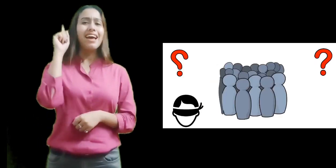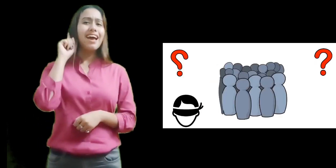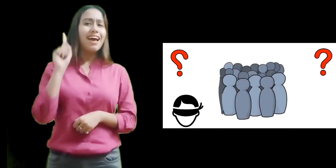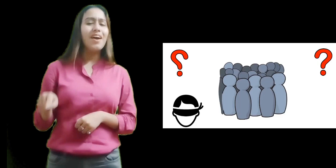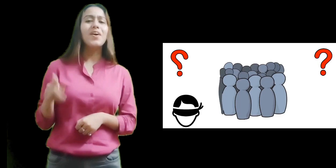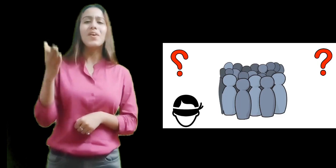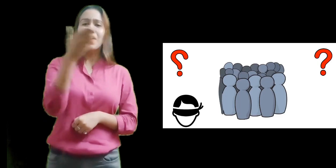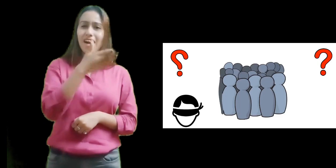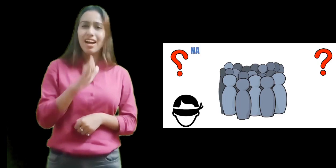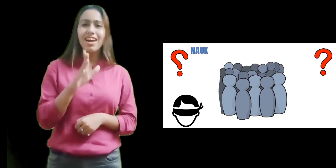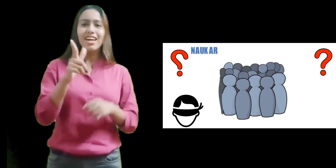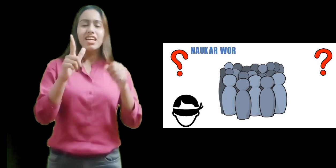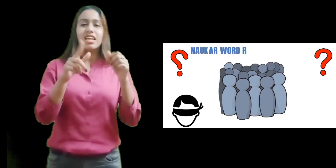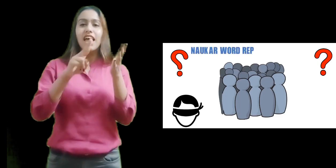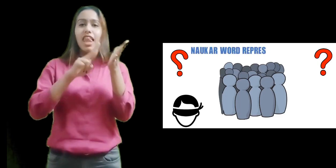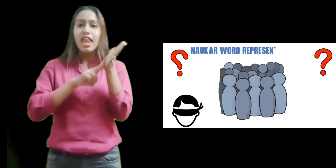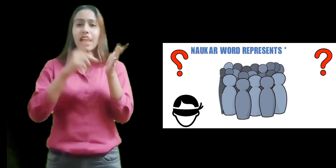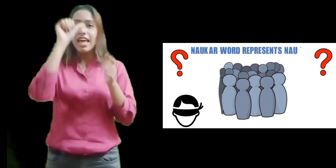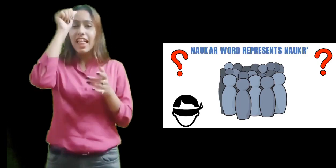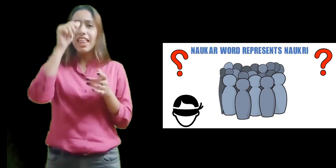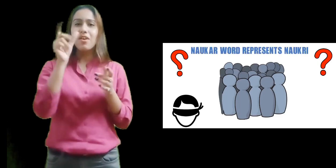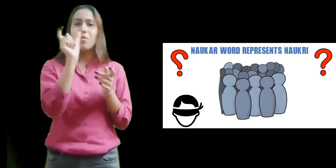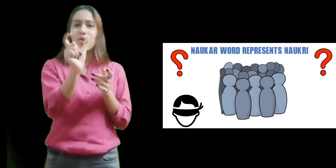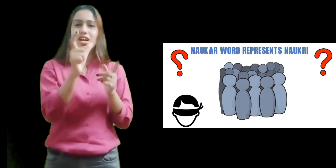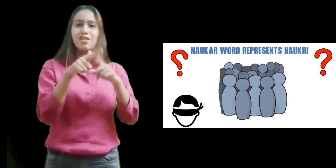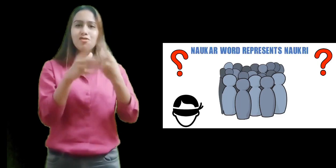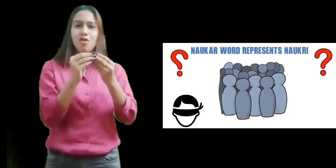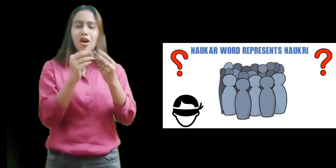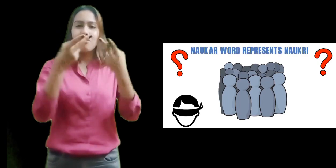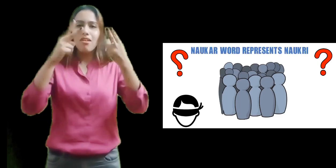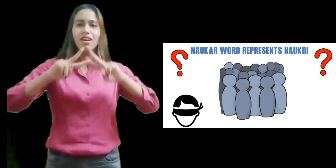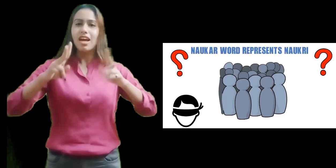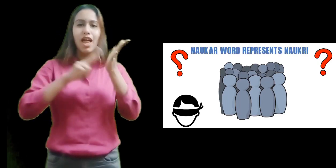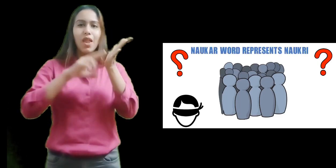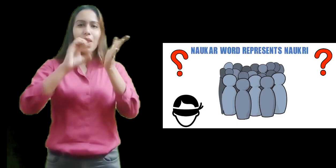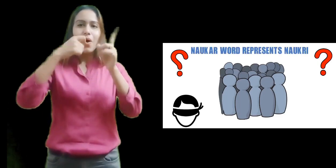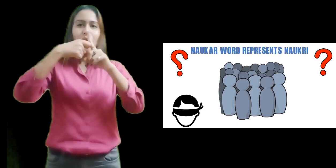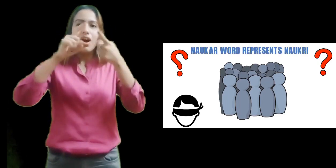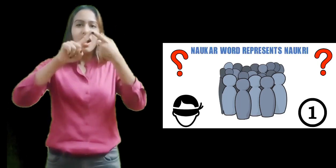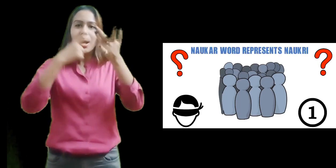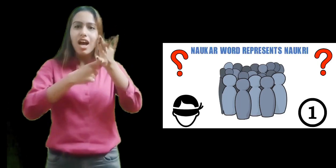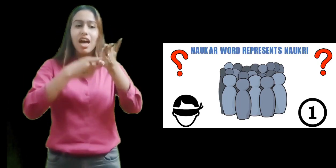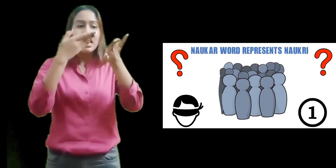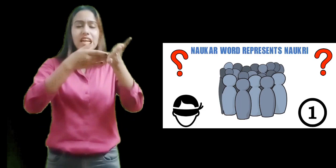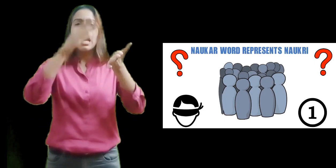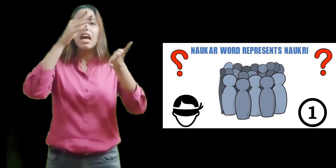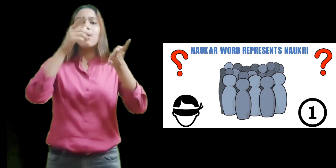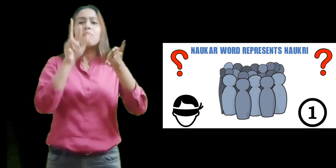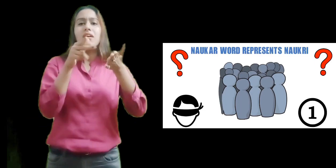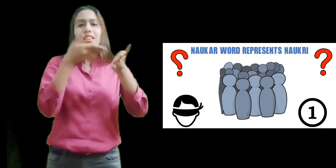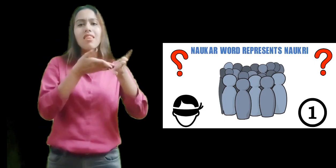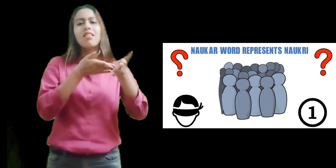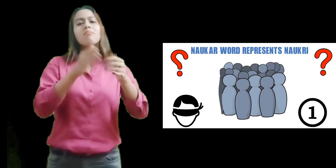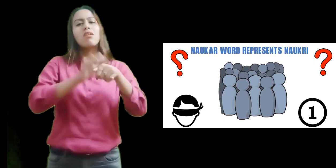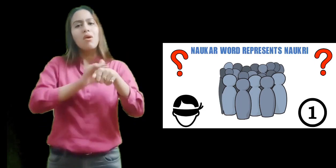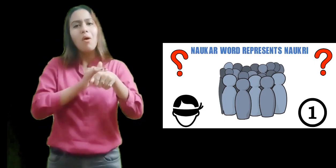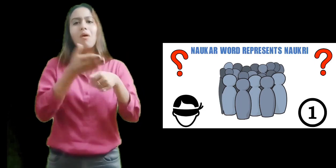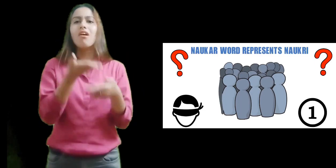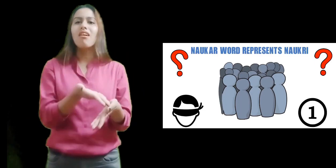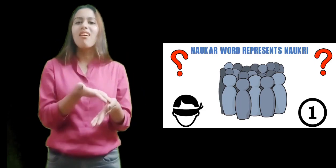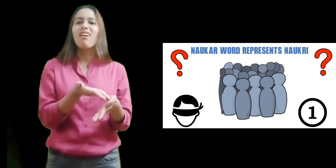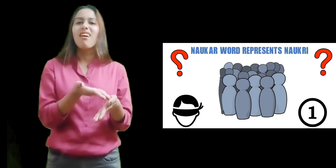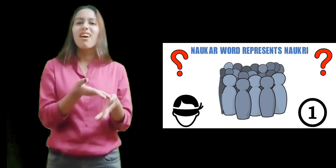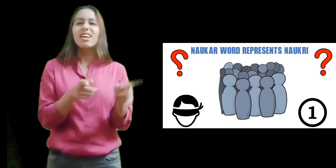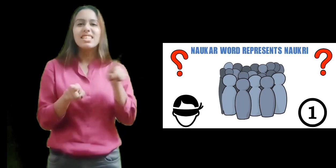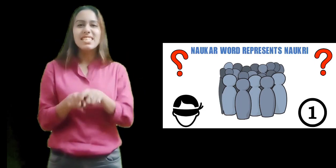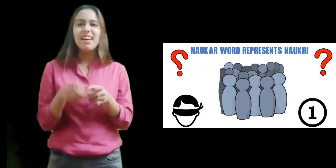हैं कि नौकरी ये वर्ड नौकर को ही रिप्रेजेंट करता है एक तरीके से। देखो, पहला सबसे बड़ा जो बिजनेस करने का एडवांटेज है वो ये